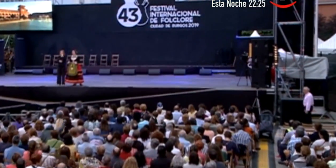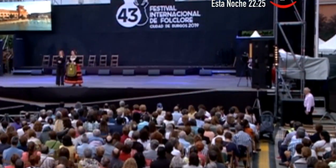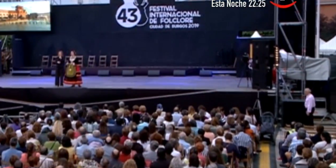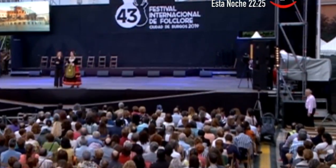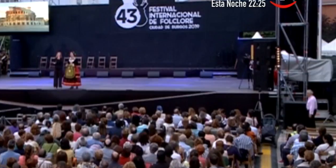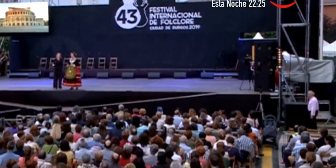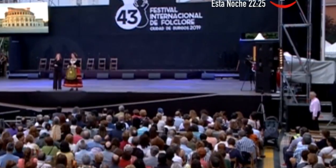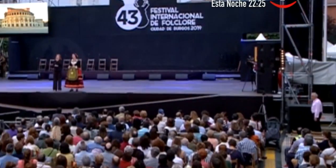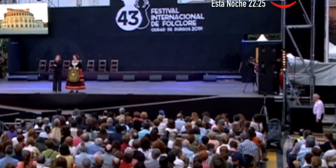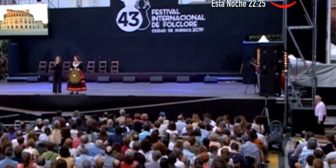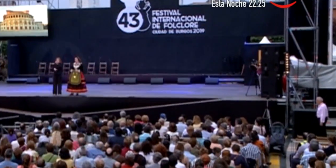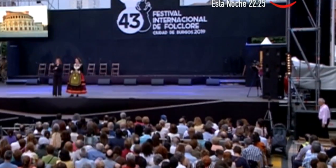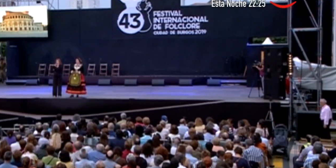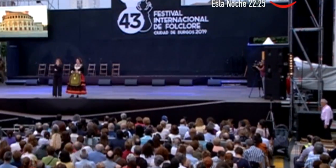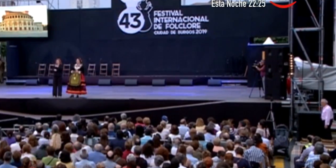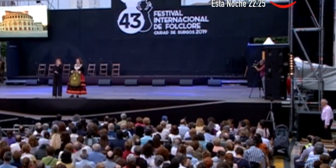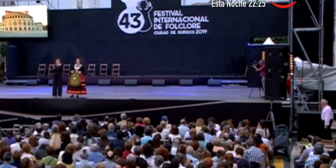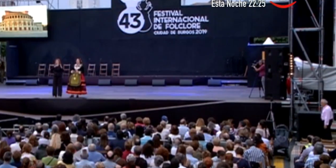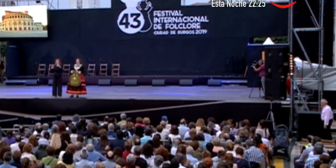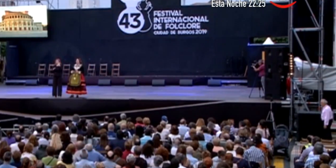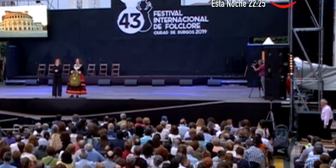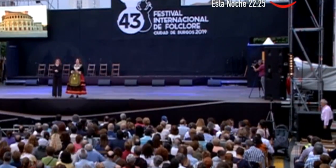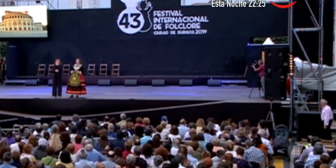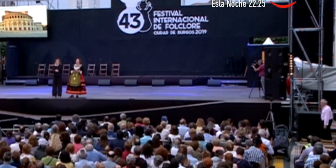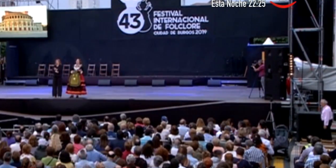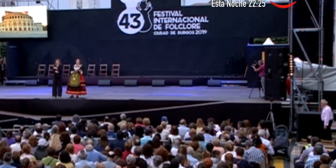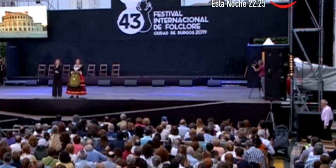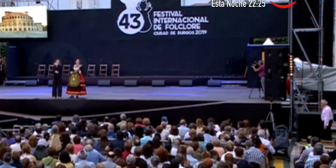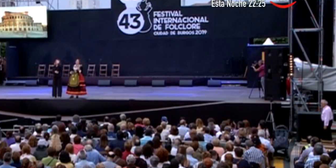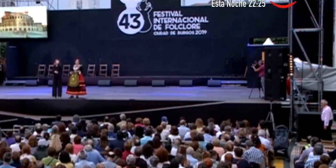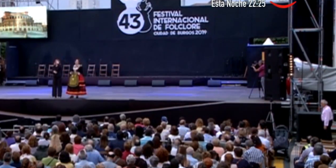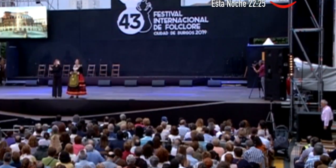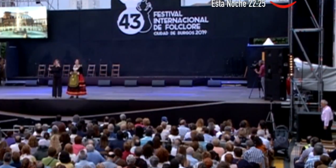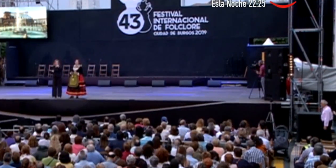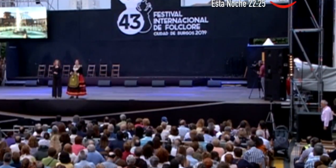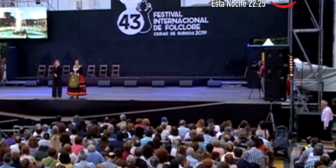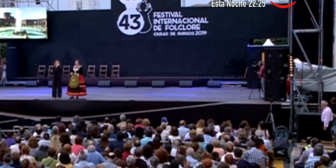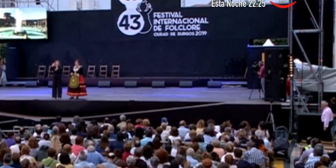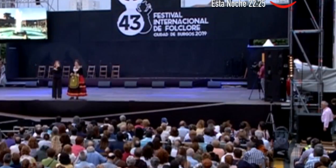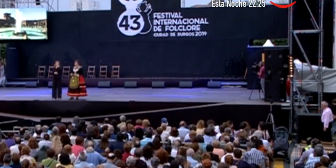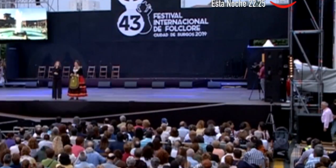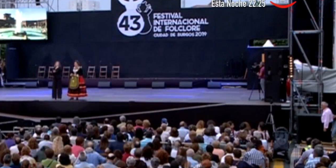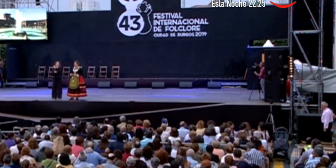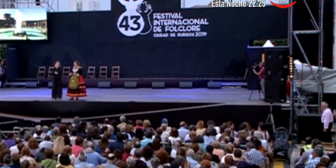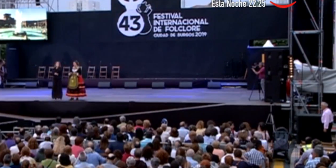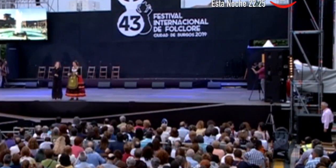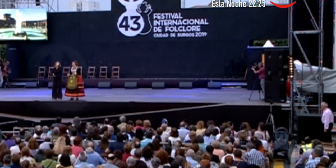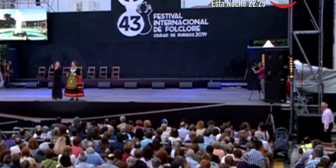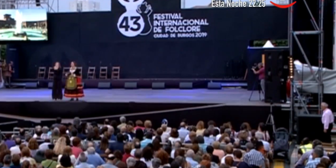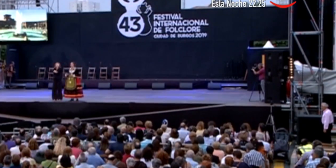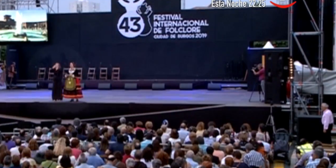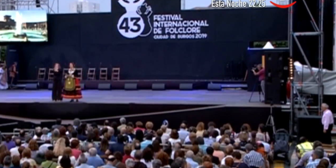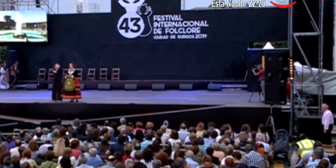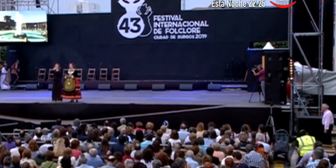esto ha sido problemático en el siglo XX, imaginen lo que podía ser 2.500 años atrás. Es